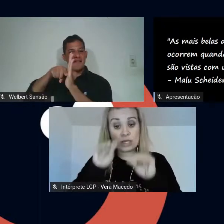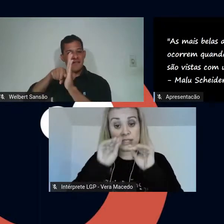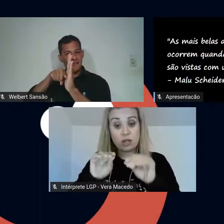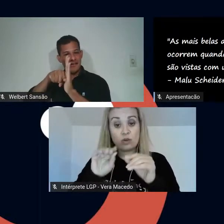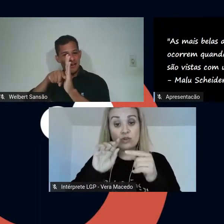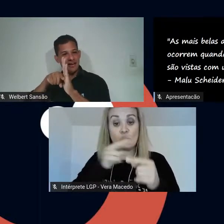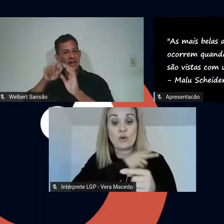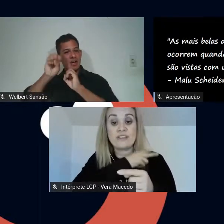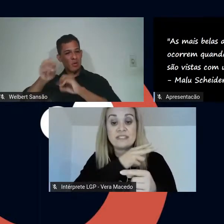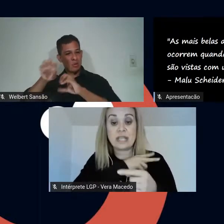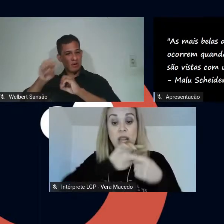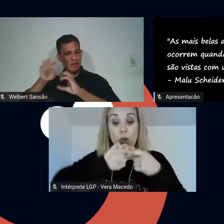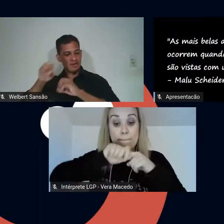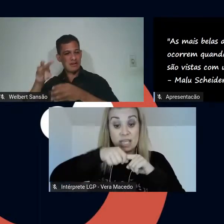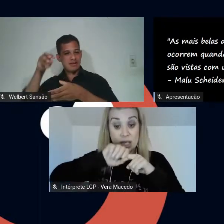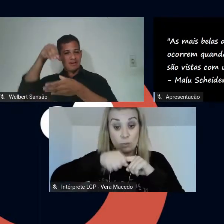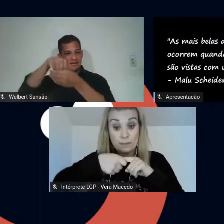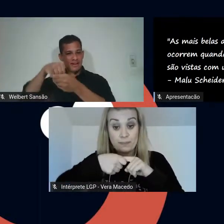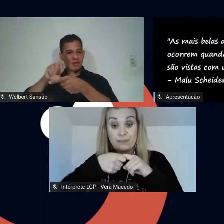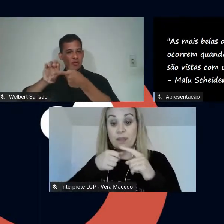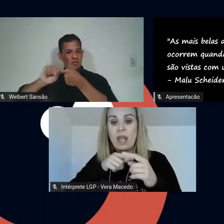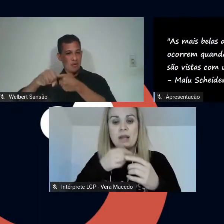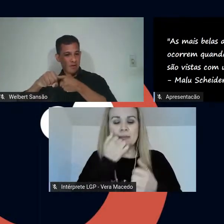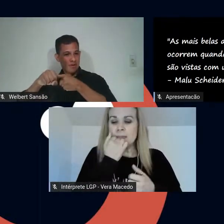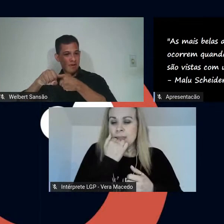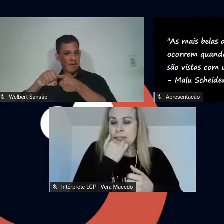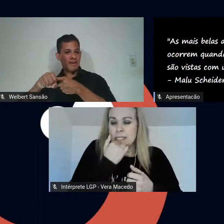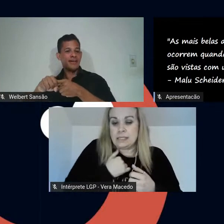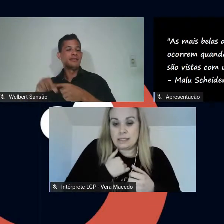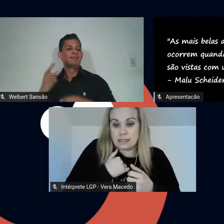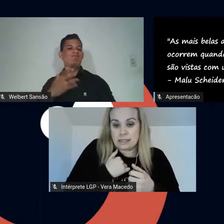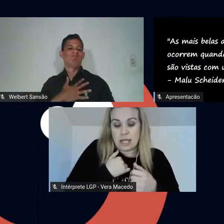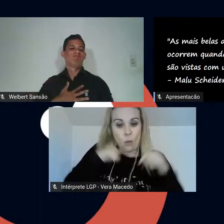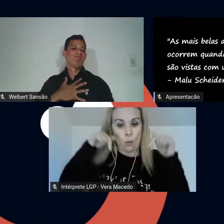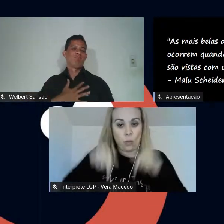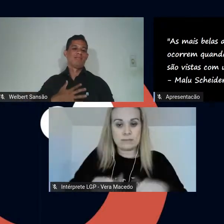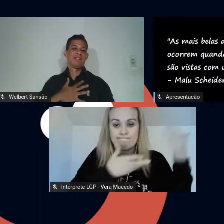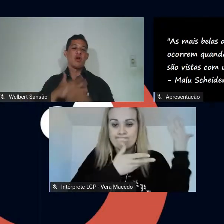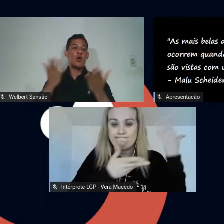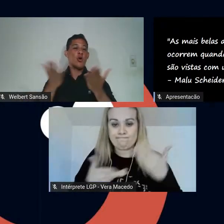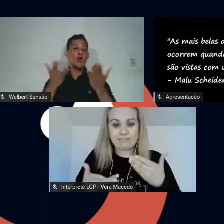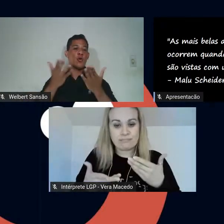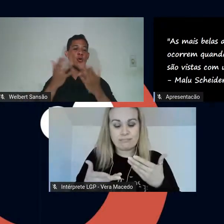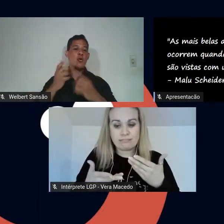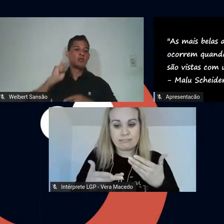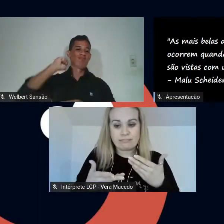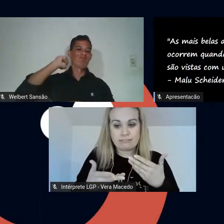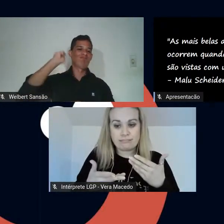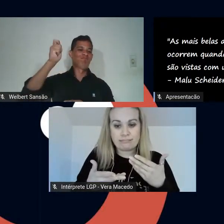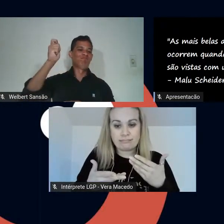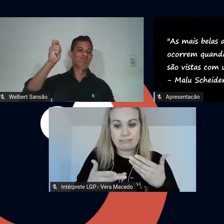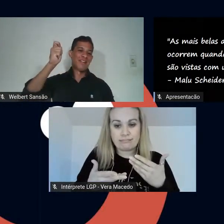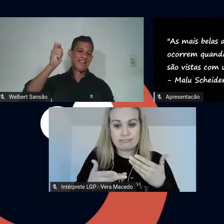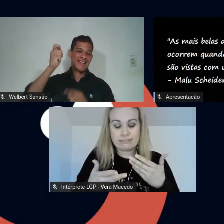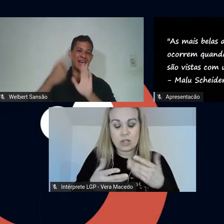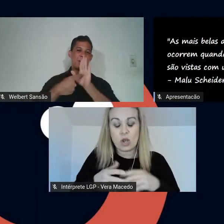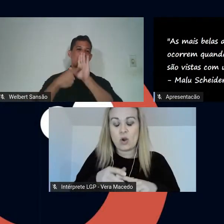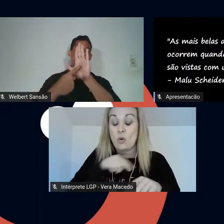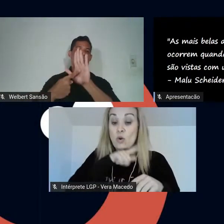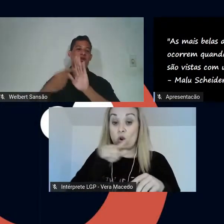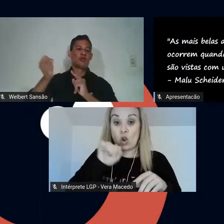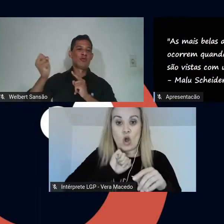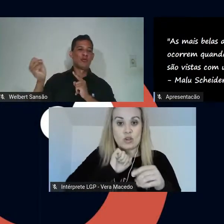Universidade do Minho. E é com muito prazer que hoje apresentamos a o nosso